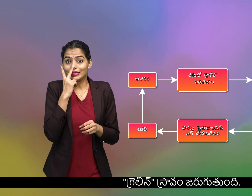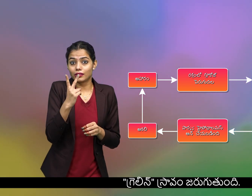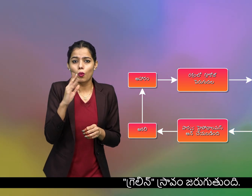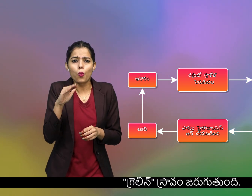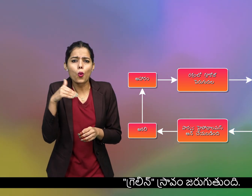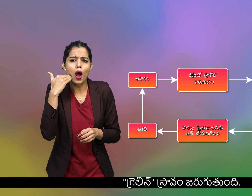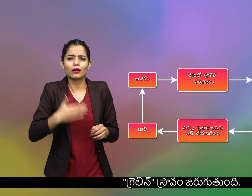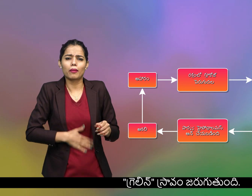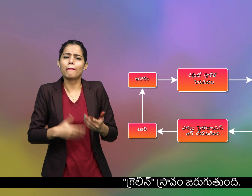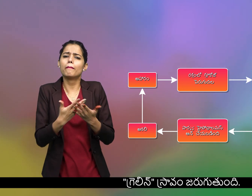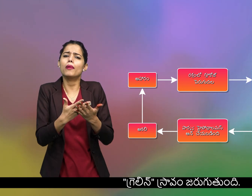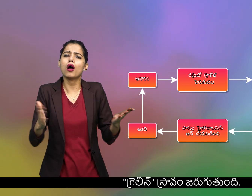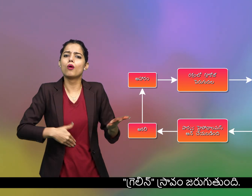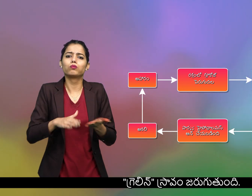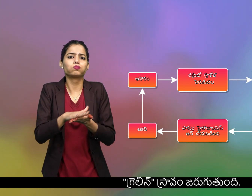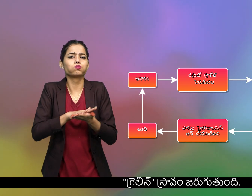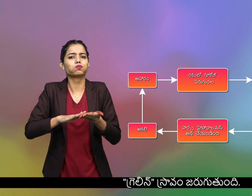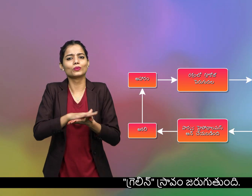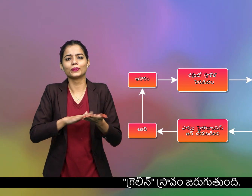గ్రెలిన్ స్రావం జరుగుతుంది.